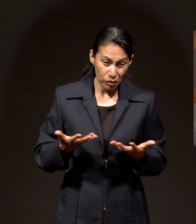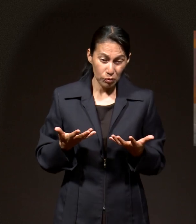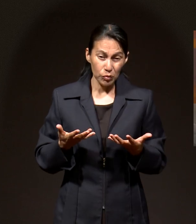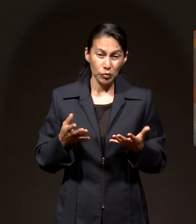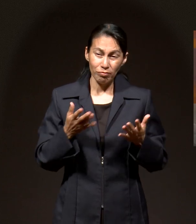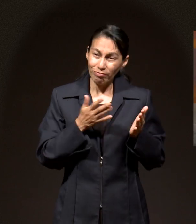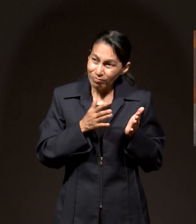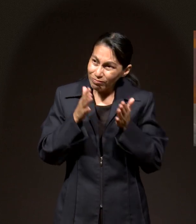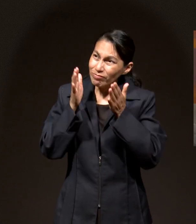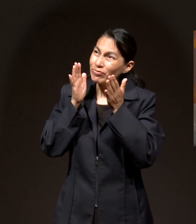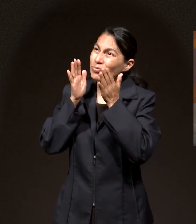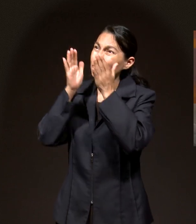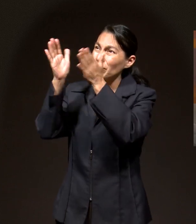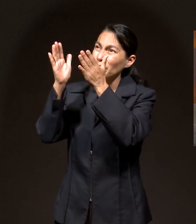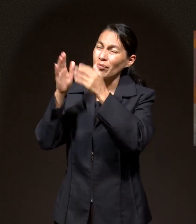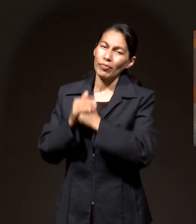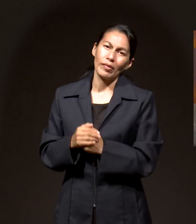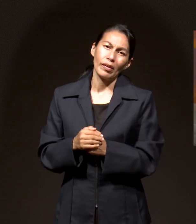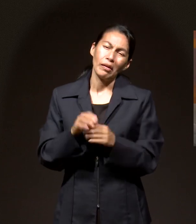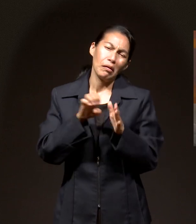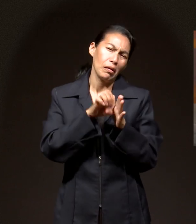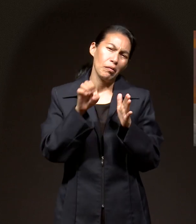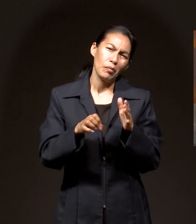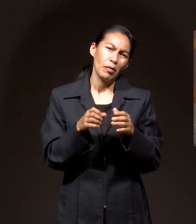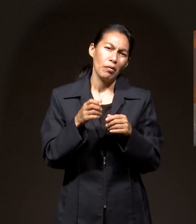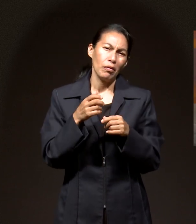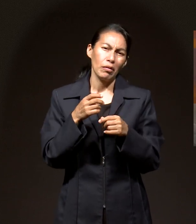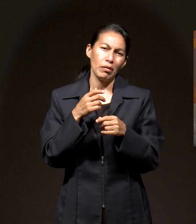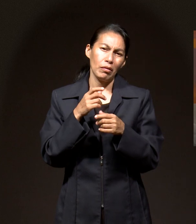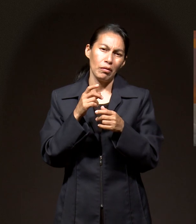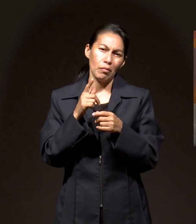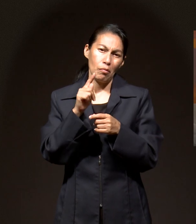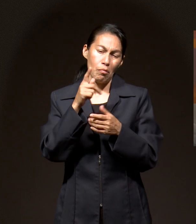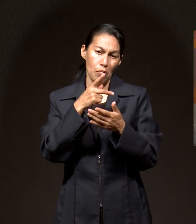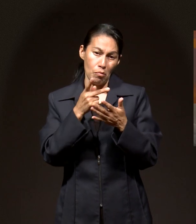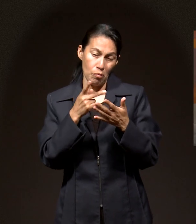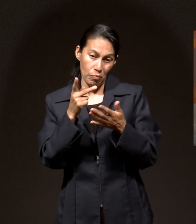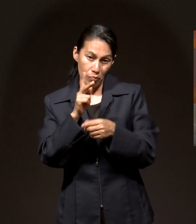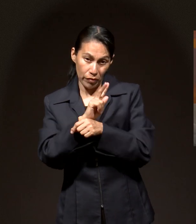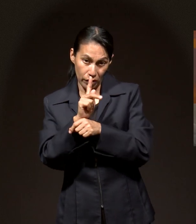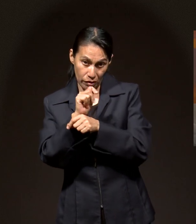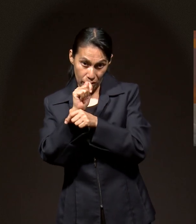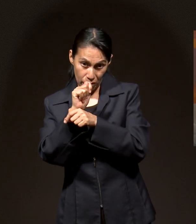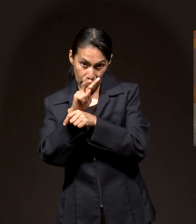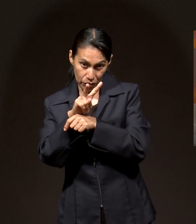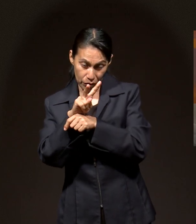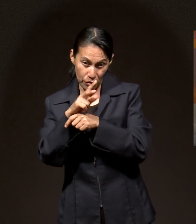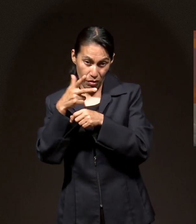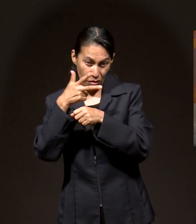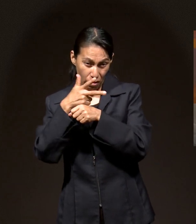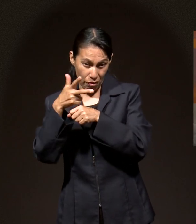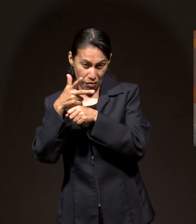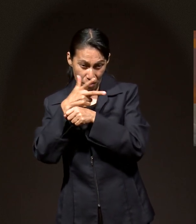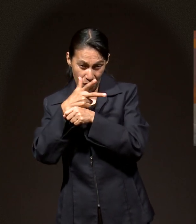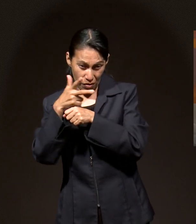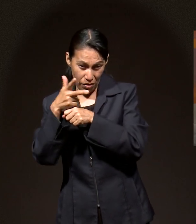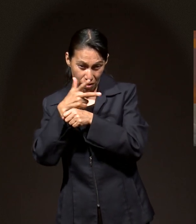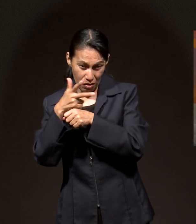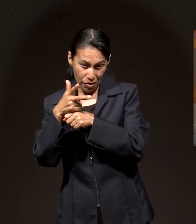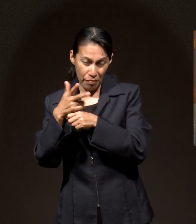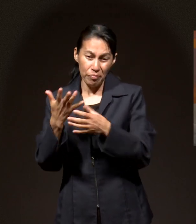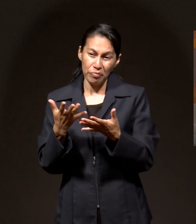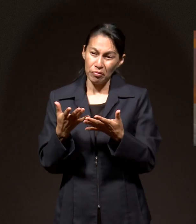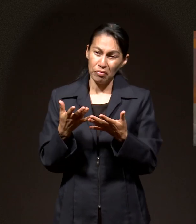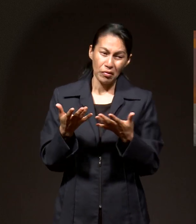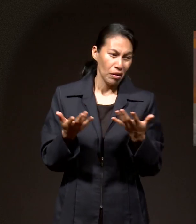a Dios, sea empezar a grabar un programa de televisión, sea empezar a tratar a un paciente, cualquier cosa, ponerlo en